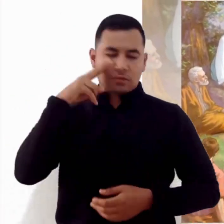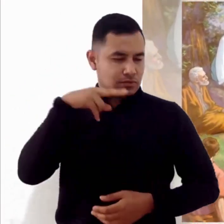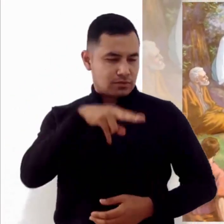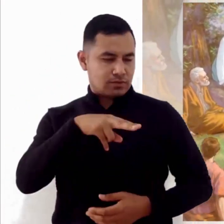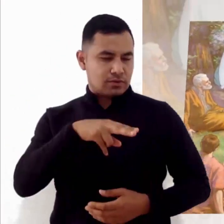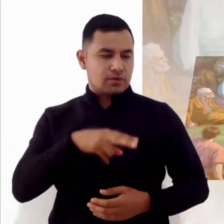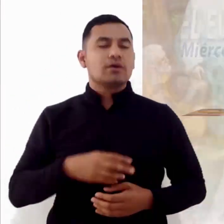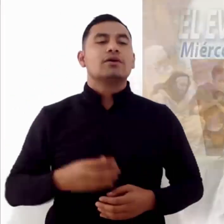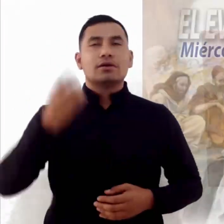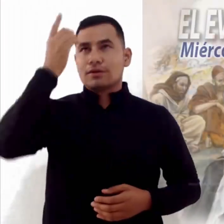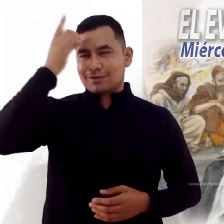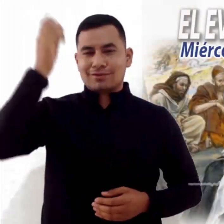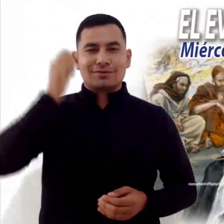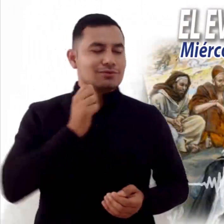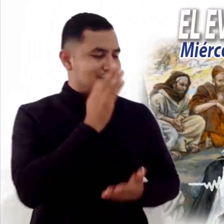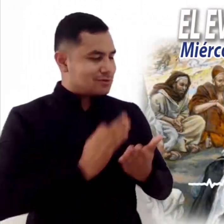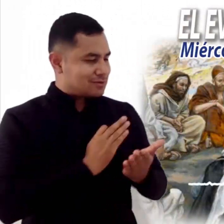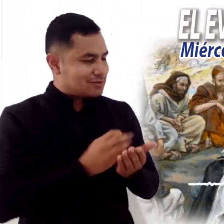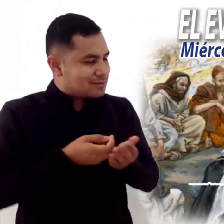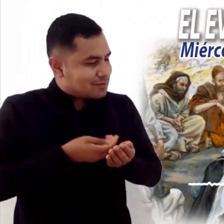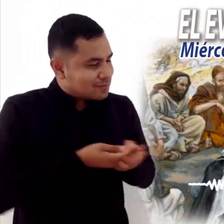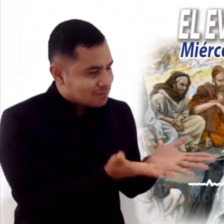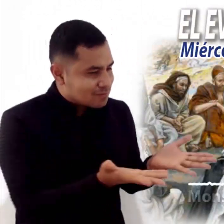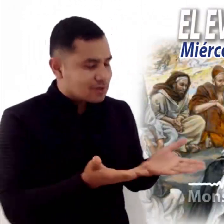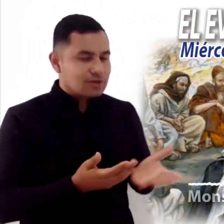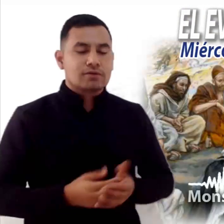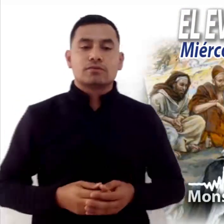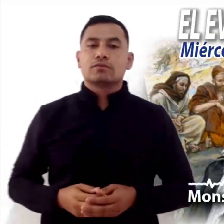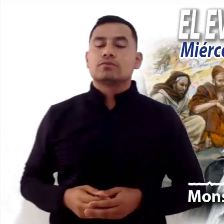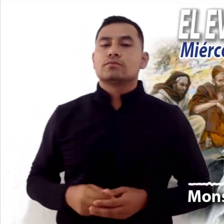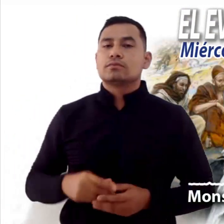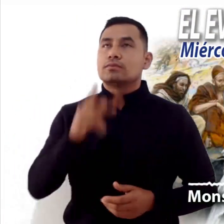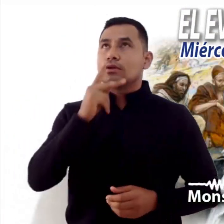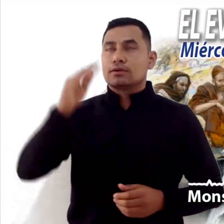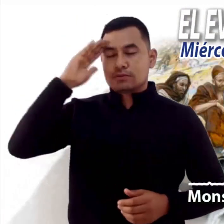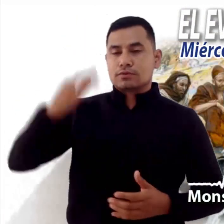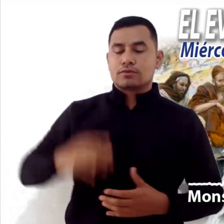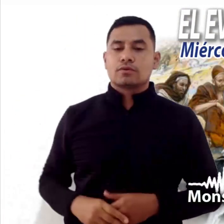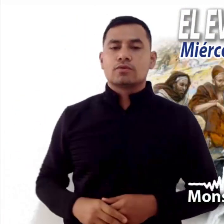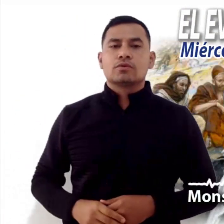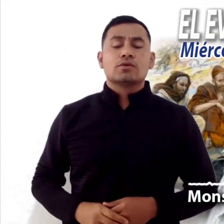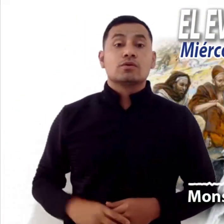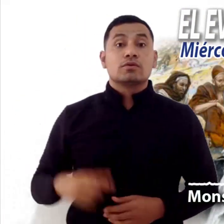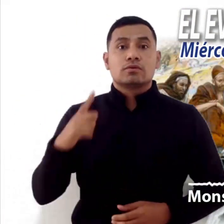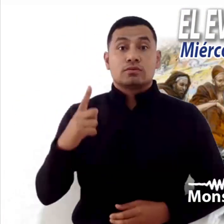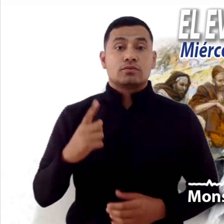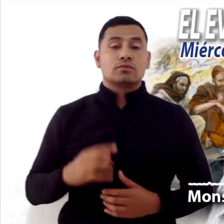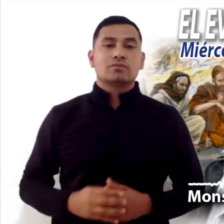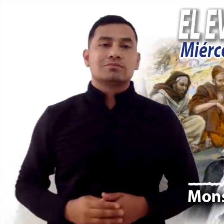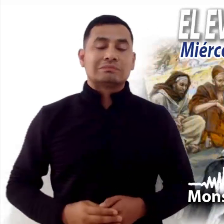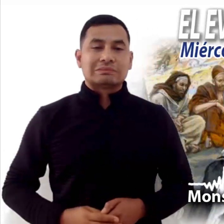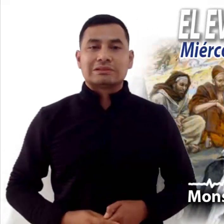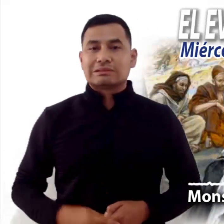recompensará. Palabra del Señor. Uno de los peligros que nos ofrece la sociedad moderna es la